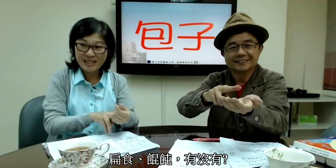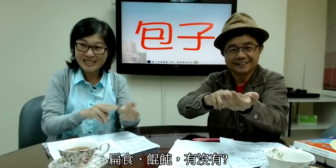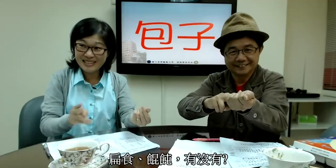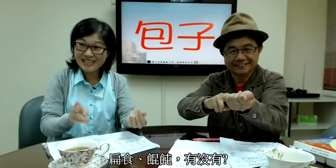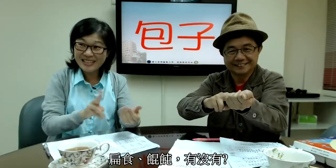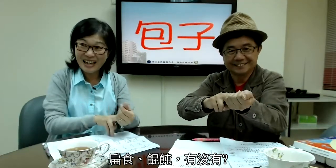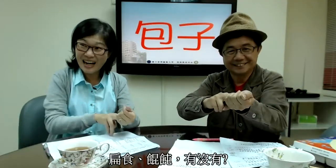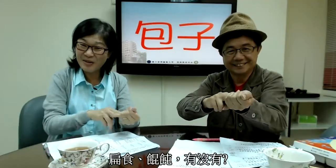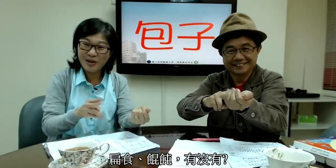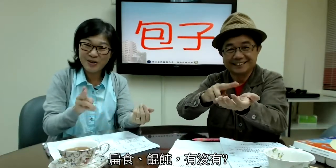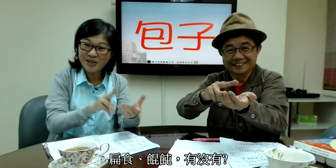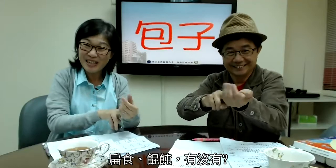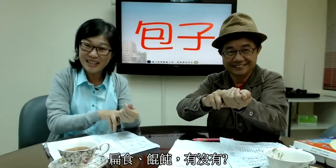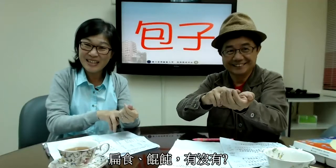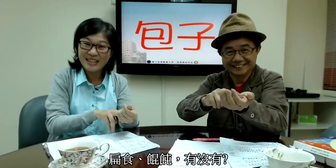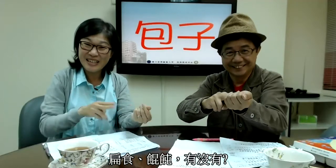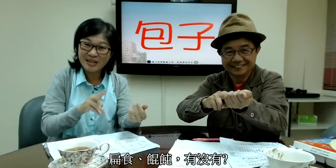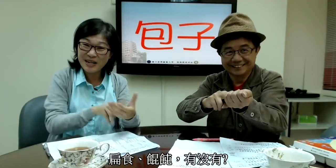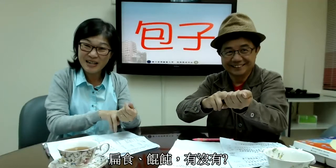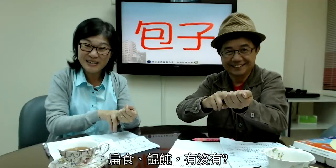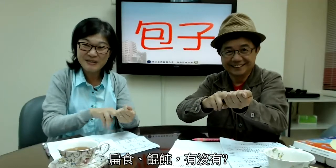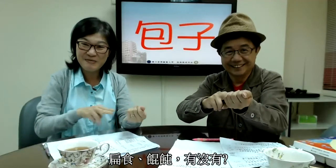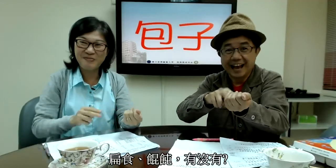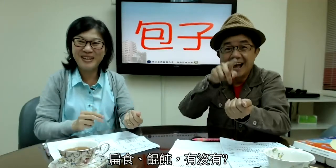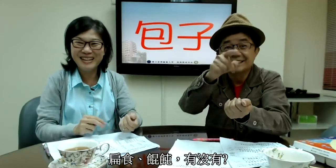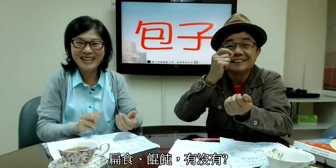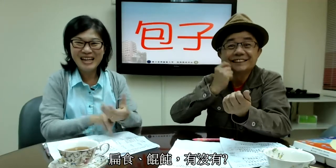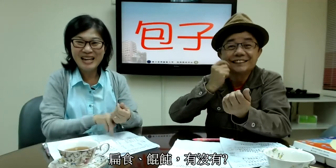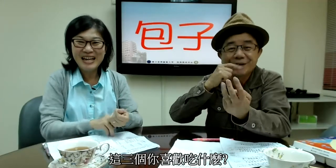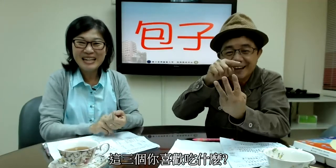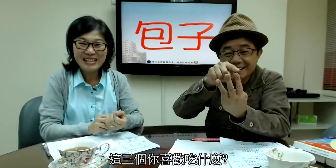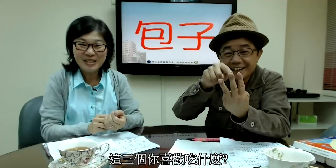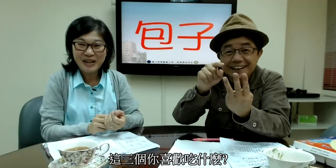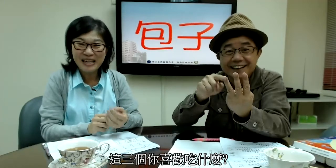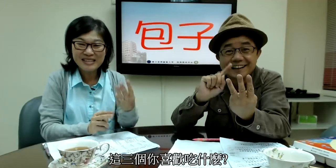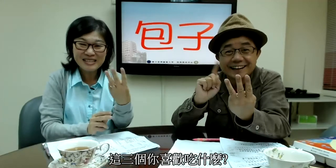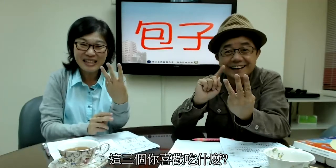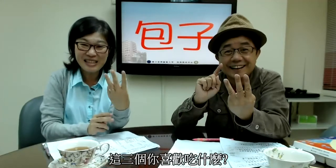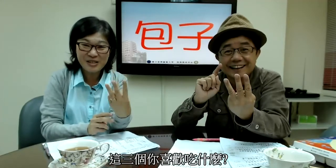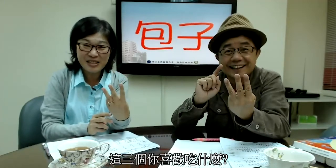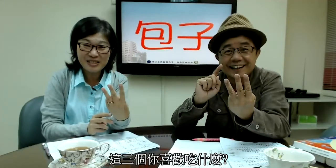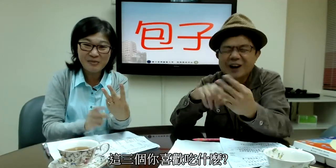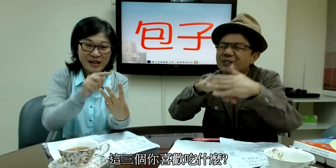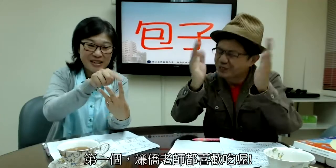食、馄饨，有没有？你喜欢这三个？你喜欢吃什么？第一